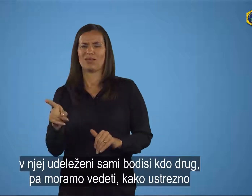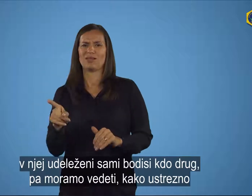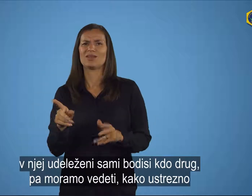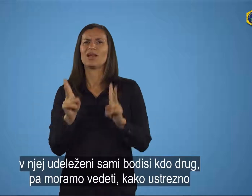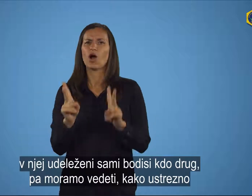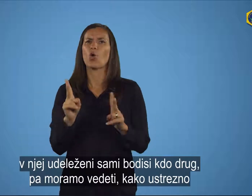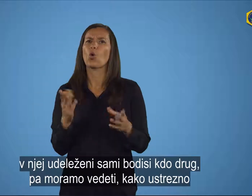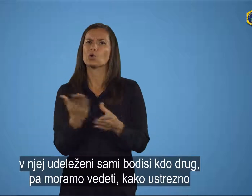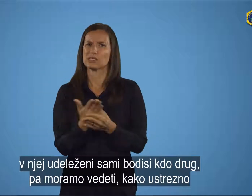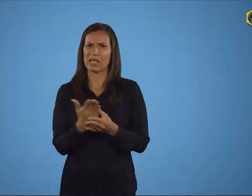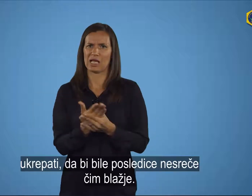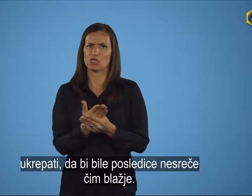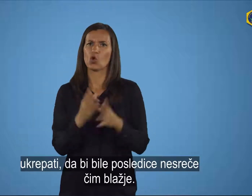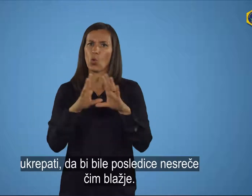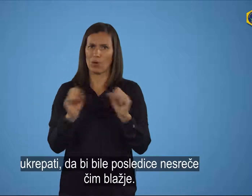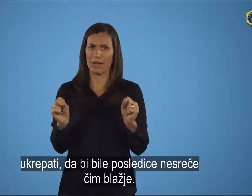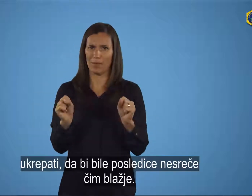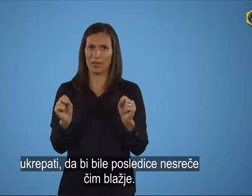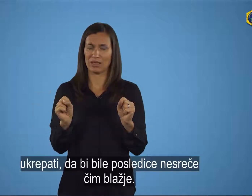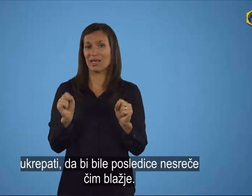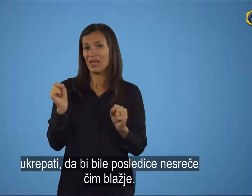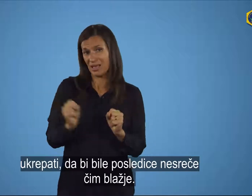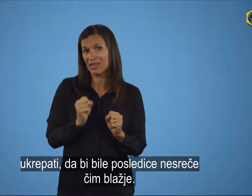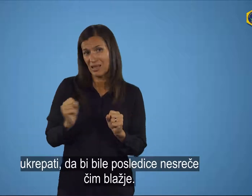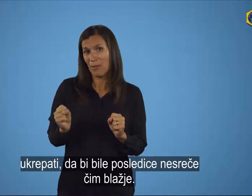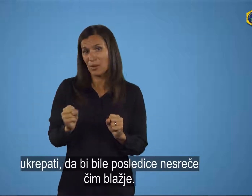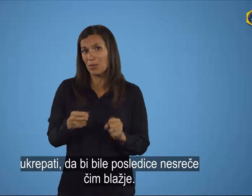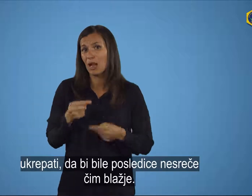ustrezno ukrepati, da bi bile posledice nesreče čim blažje.